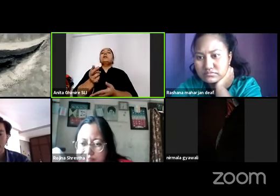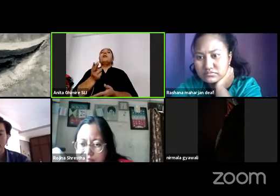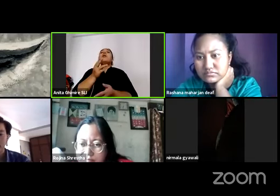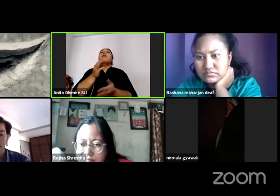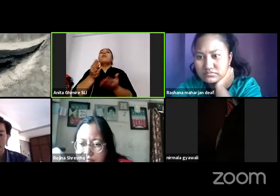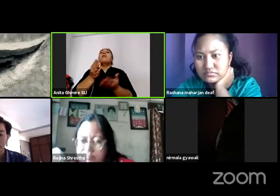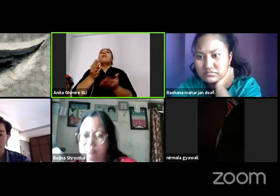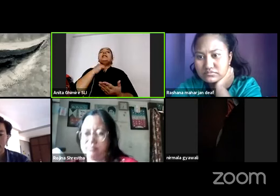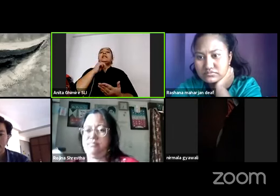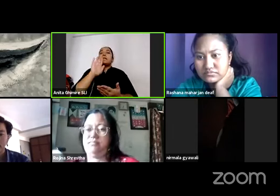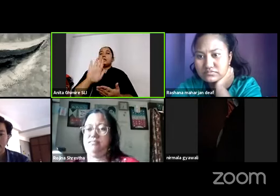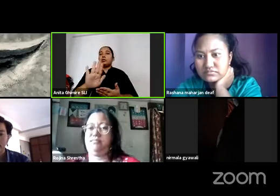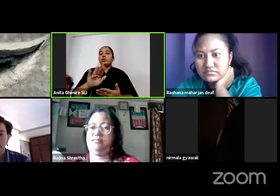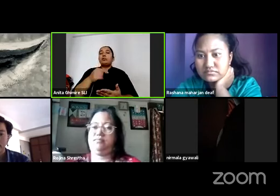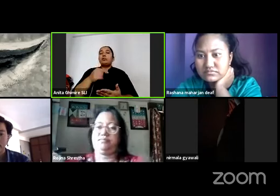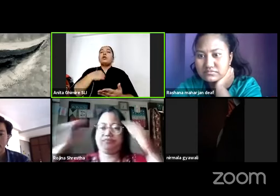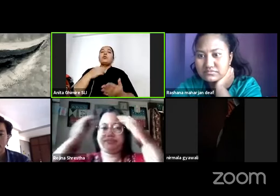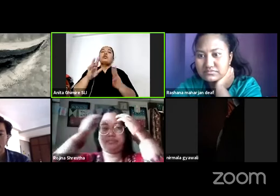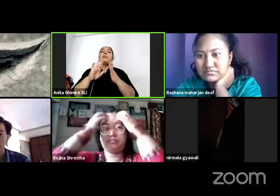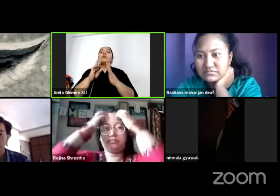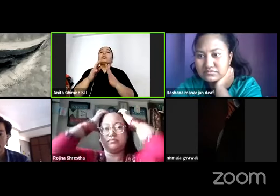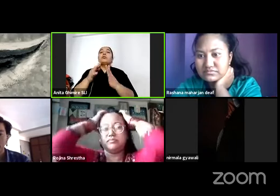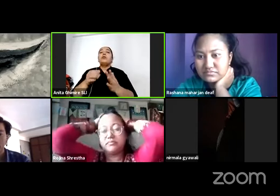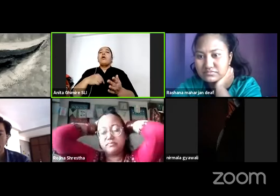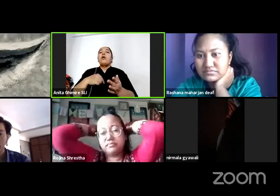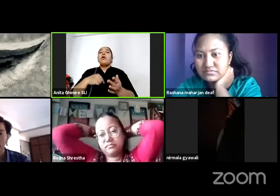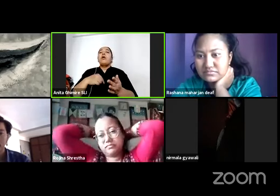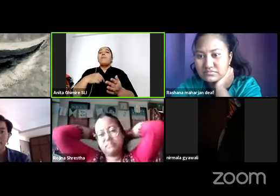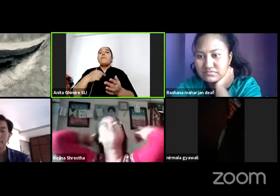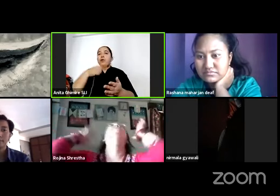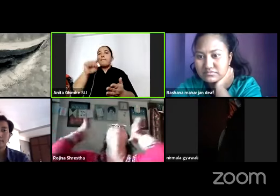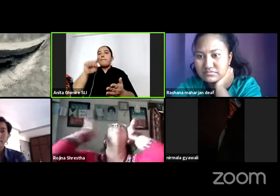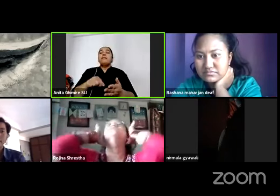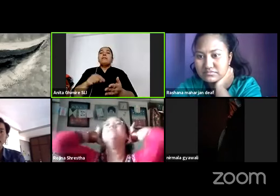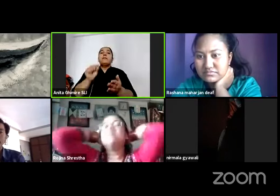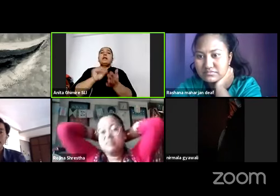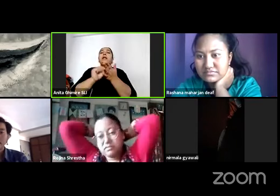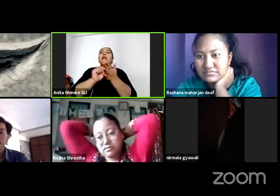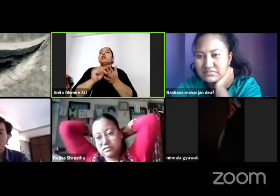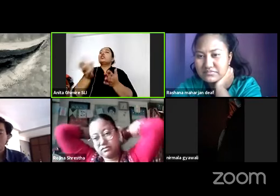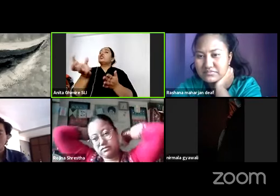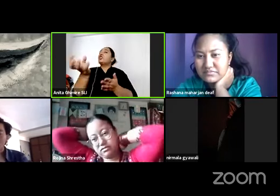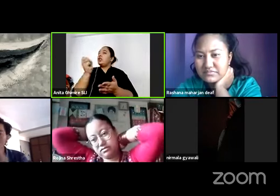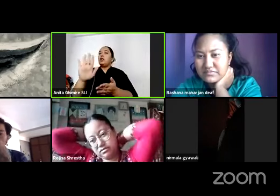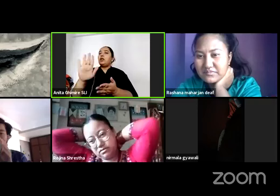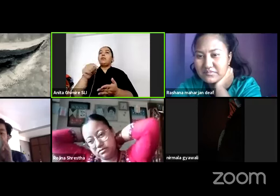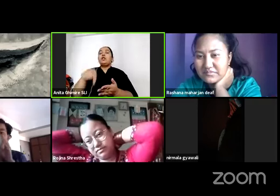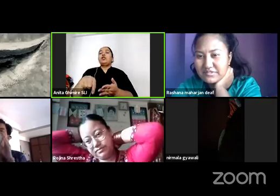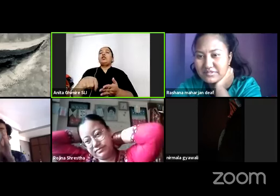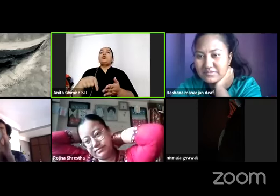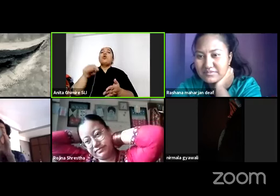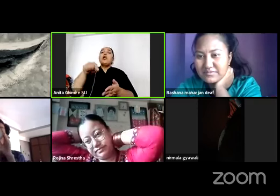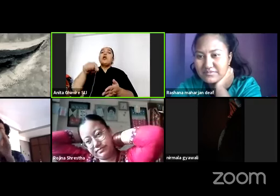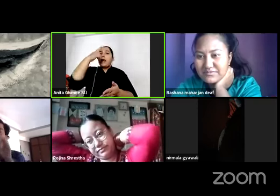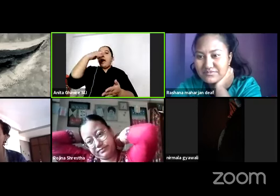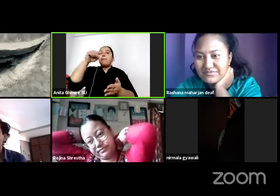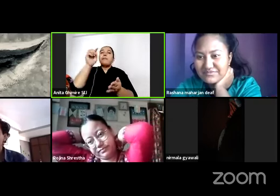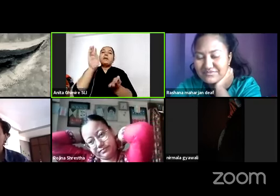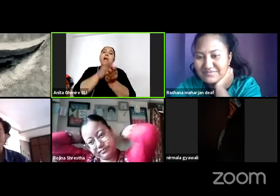मेरो रजिस्टर गर्ने मैले यहाँ एक्सेसेबलै गर्न सकिनँ त्यो लिङ्क, मेरो नाम पनि त्यहाँ रजिस्ट्रेसनमा राखिदिनु होला. म चाहिँ होल रिपोर्ट